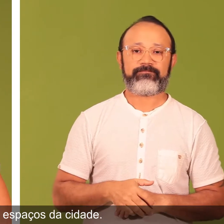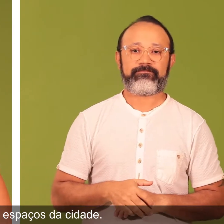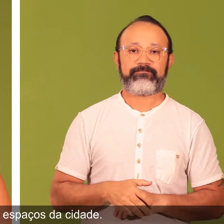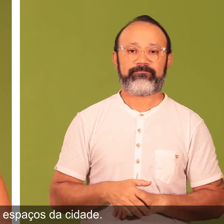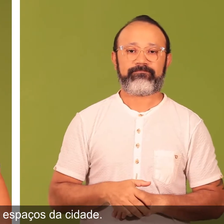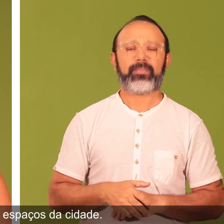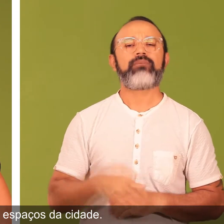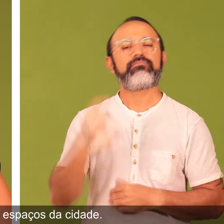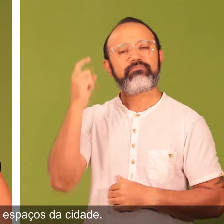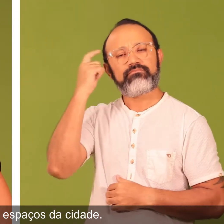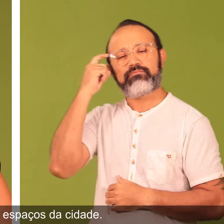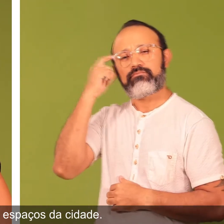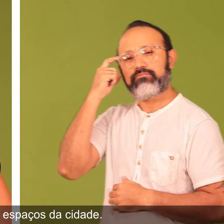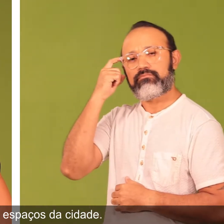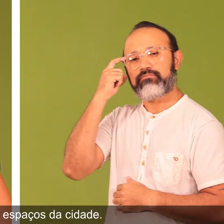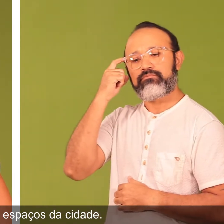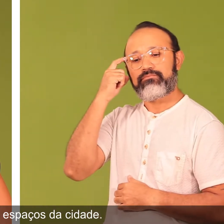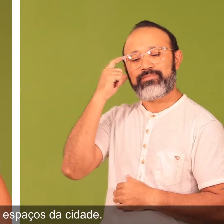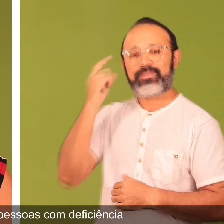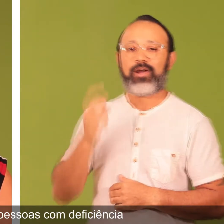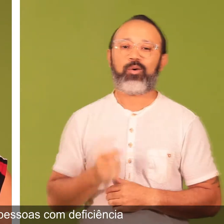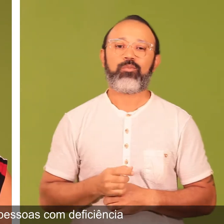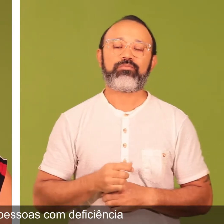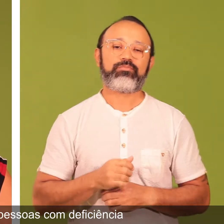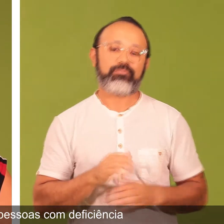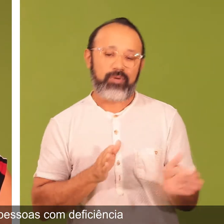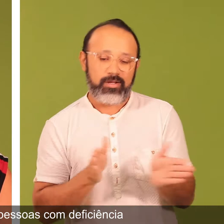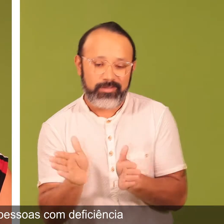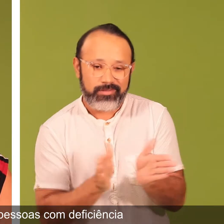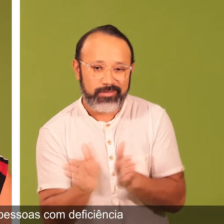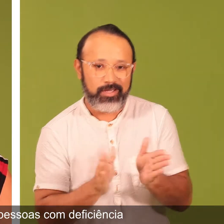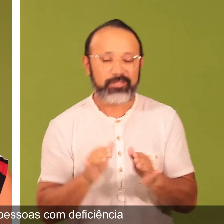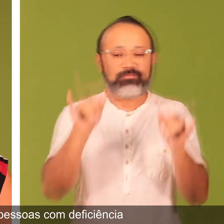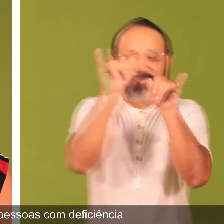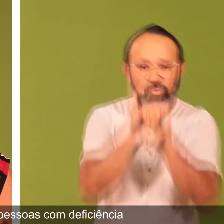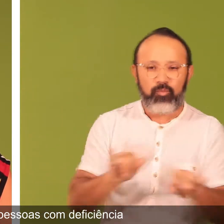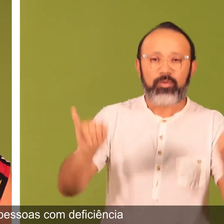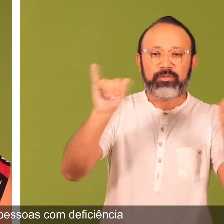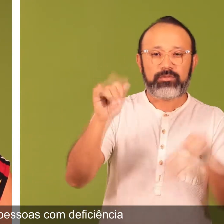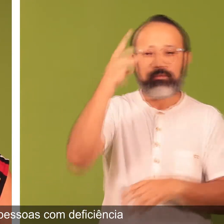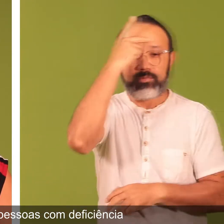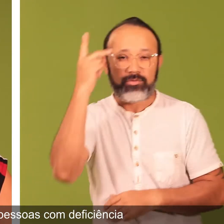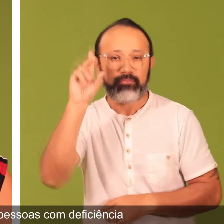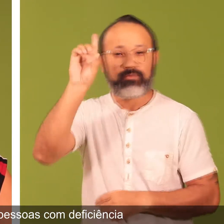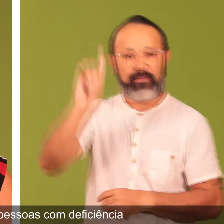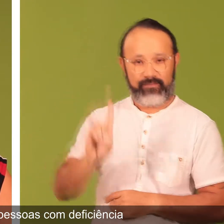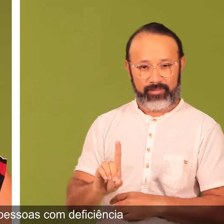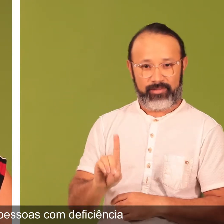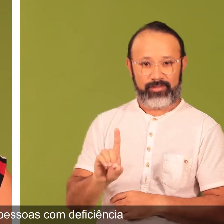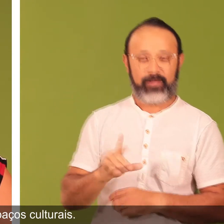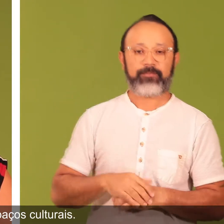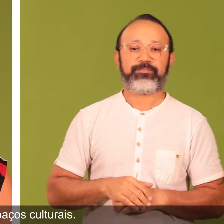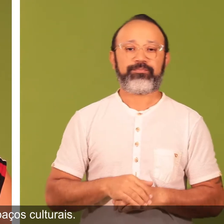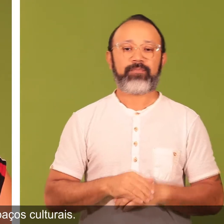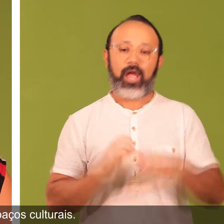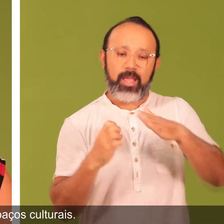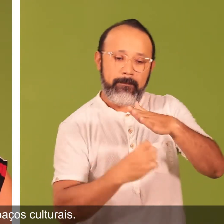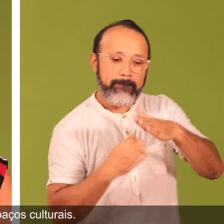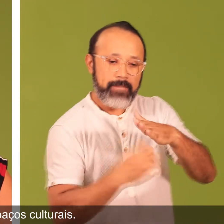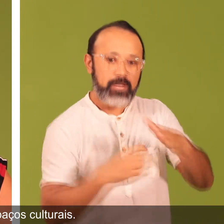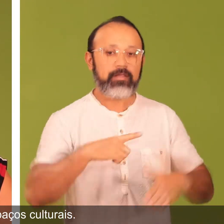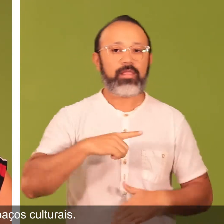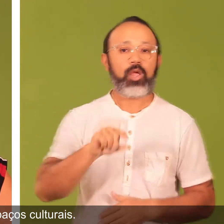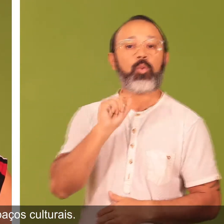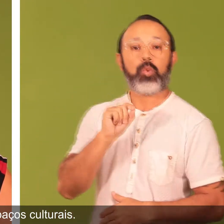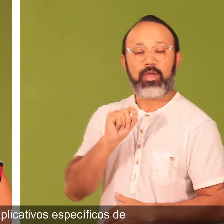aos diversos espaços da cidade três o acesso das pessoas com deficiência aos